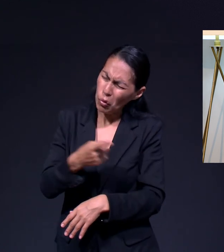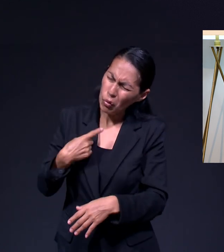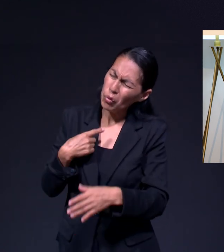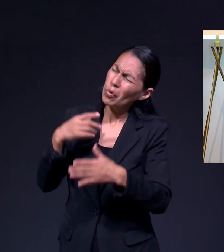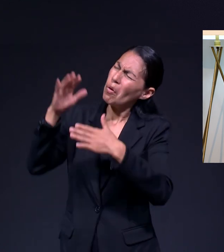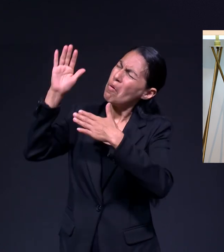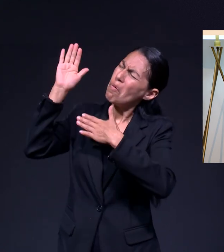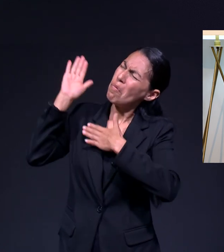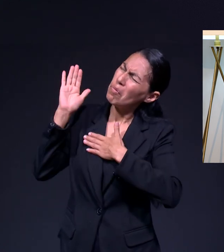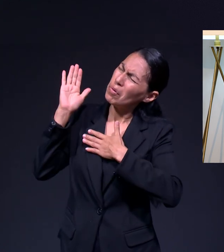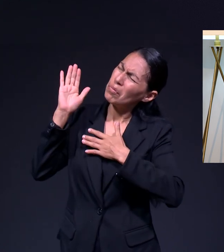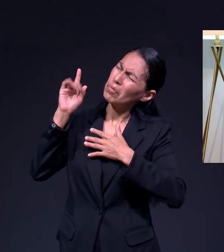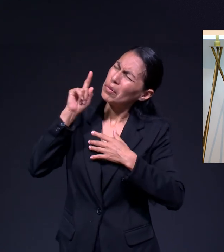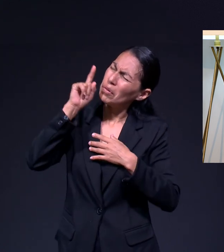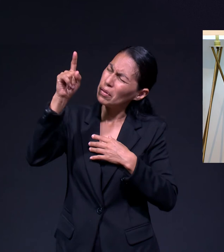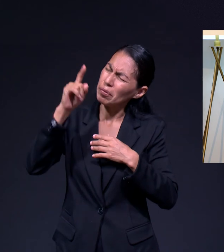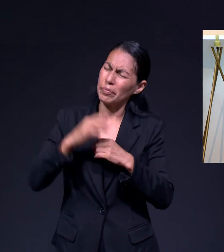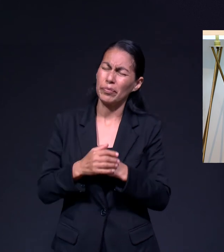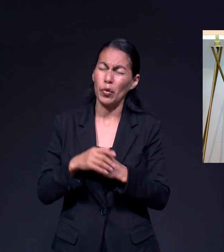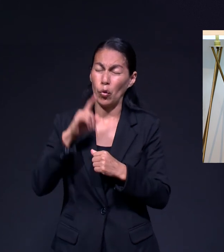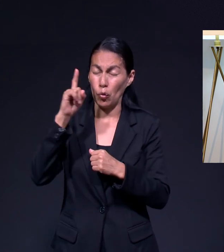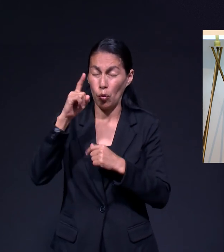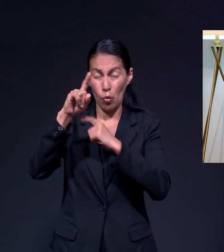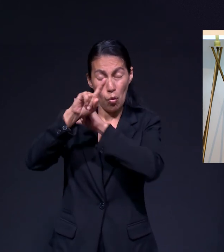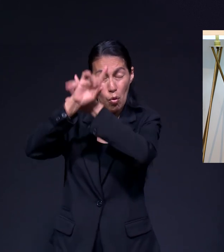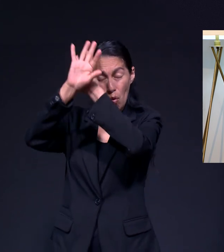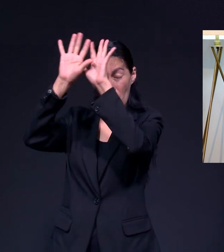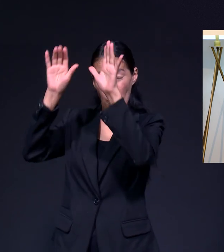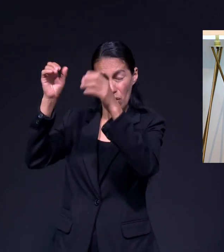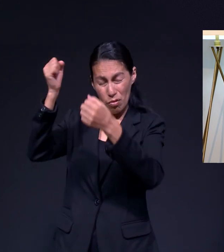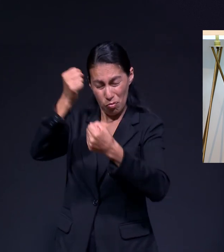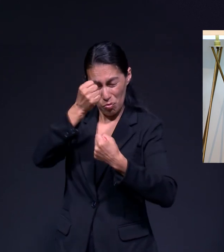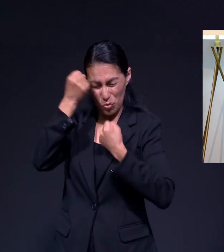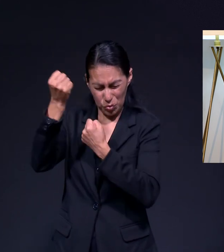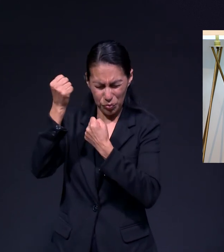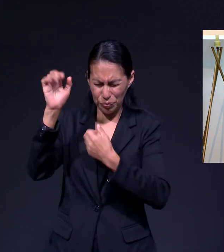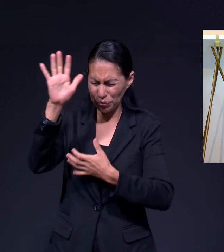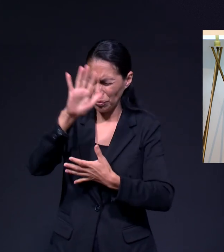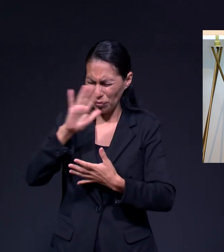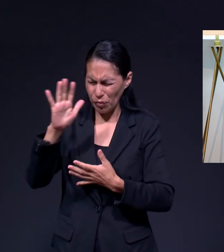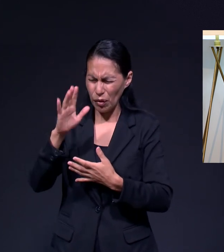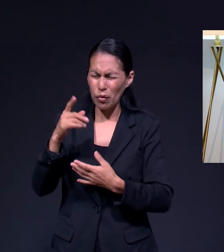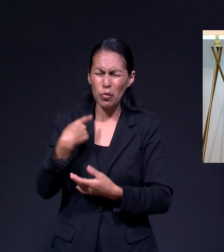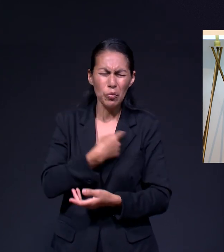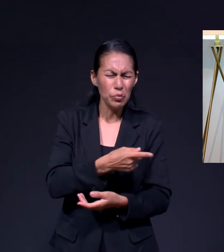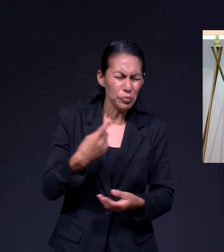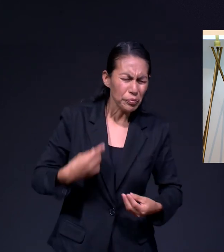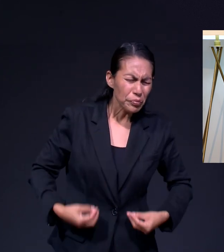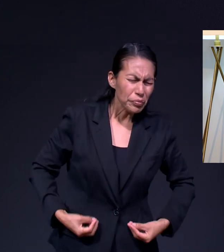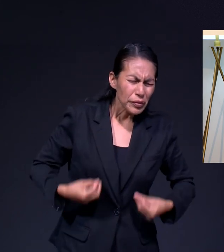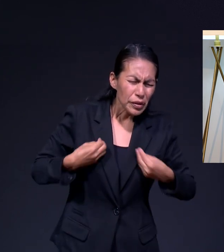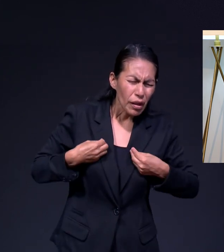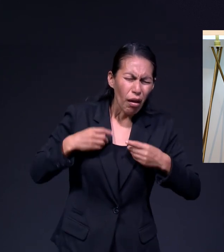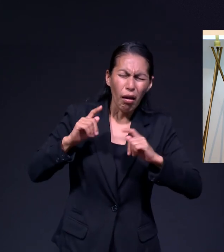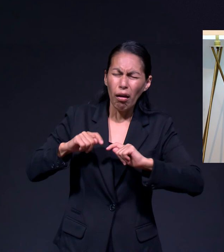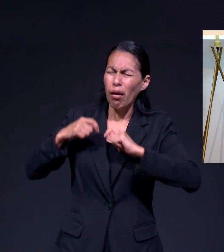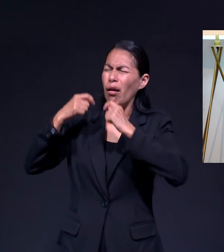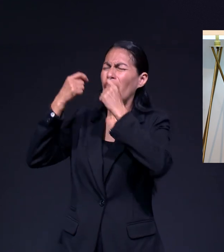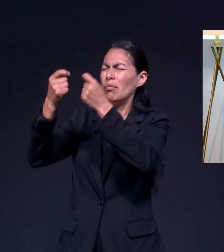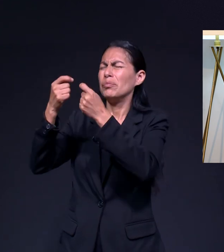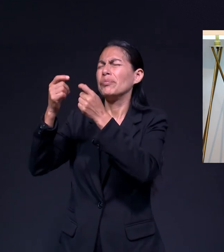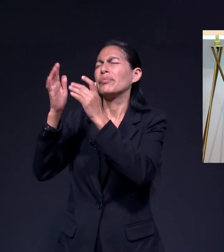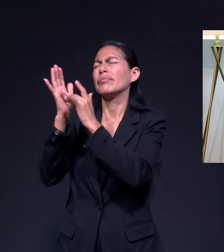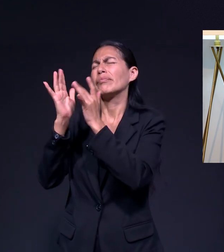porque tuyo es el poder la gloria del reino nos entregamos a ti en adoración en el nombre de jesus